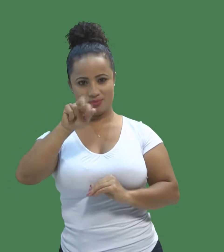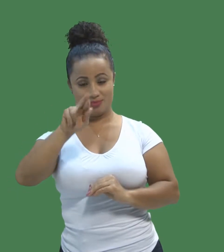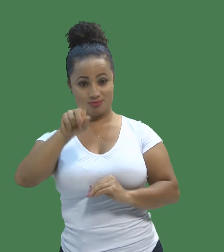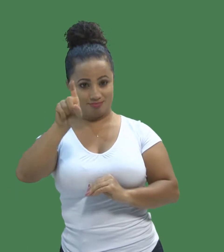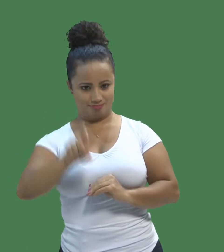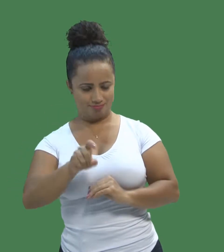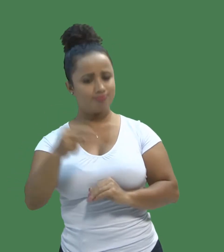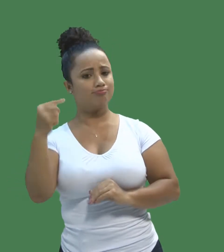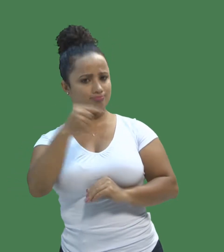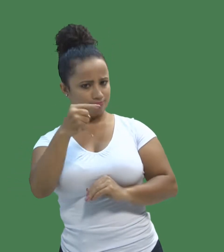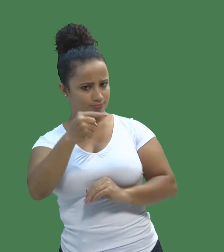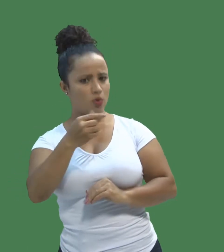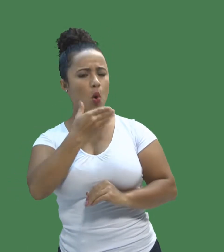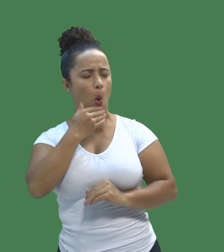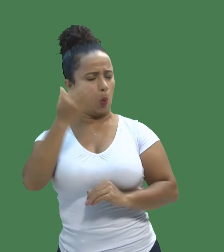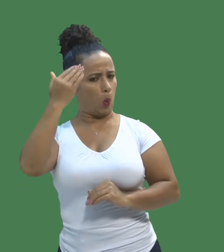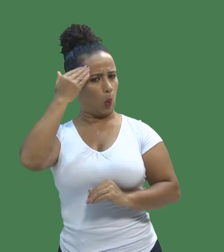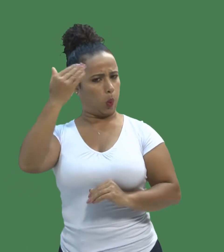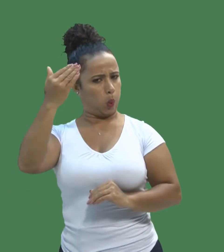socialista alemão.